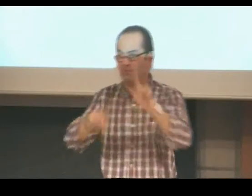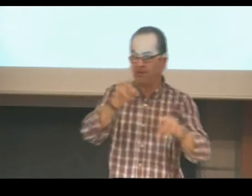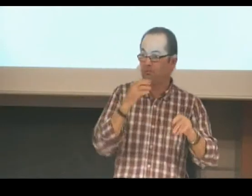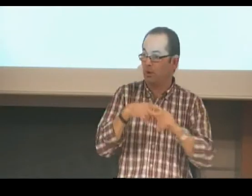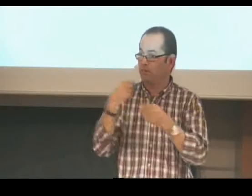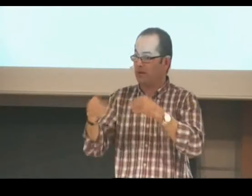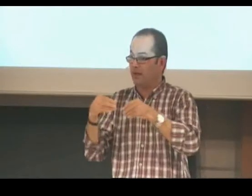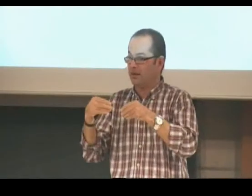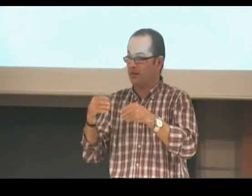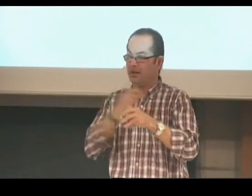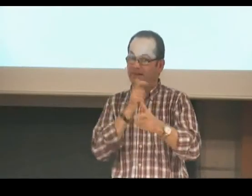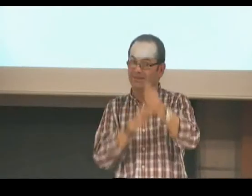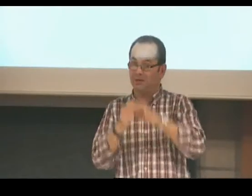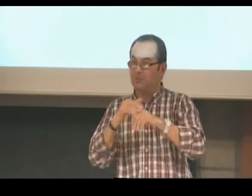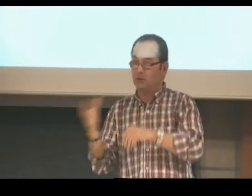licitació.